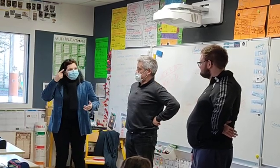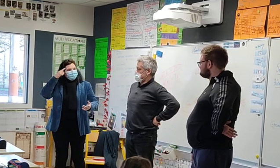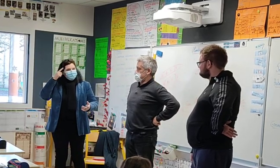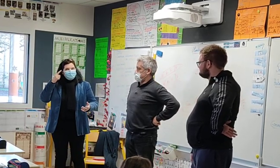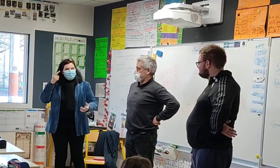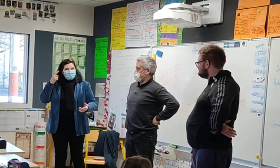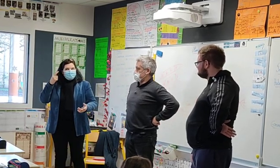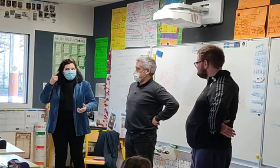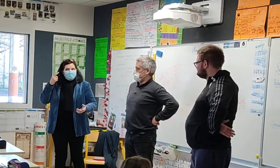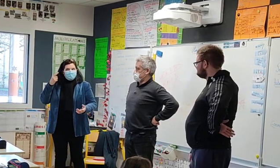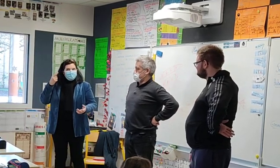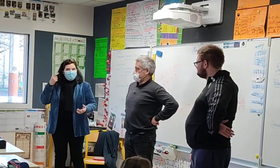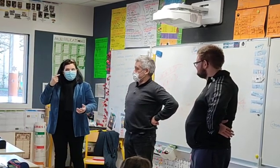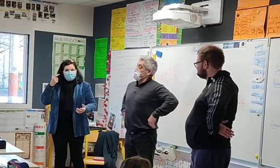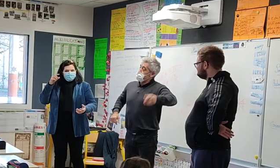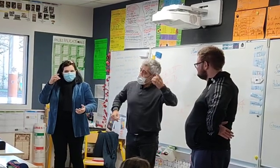pas.